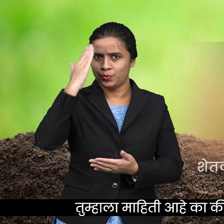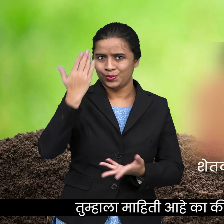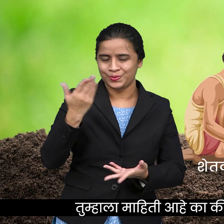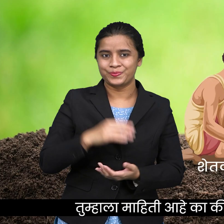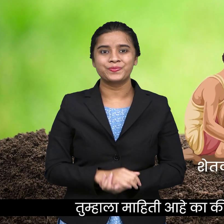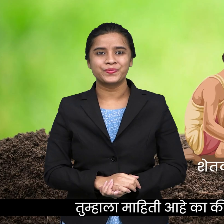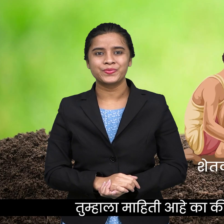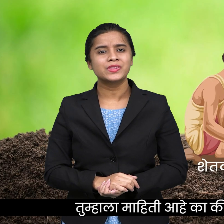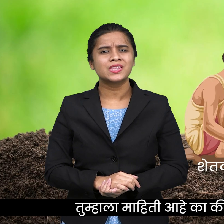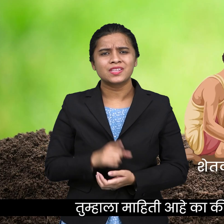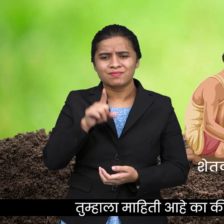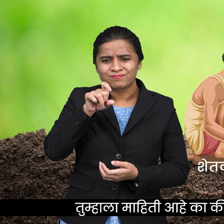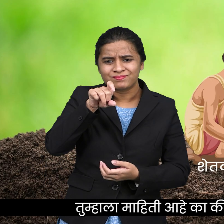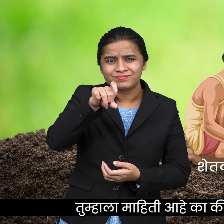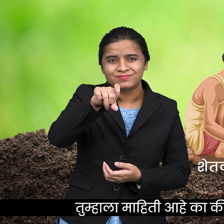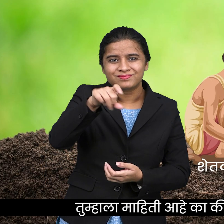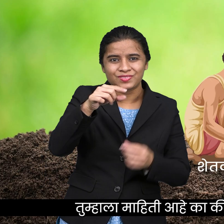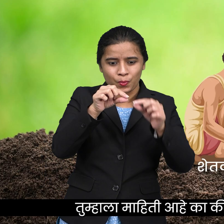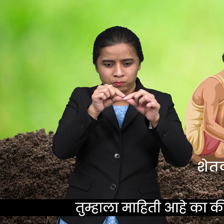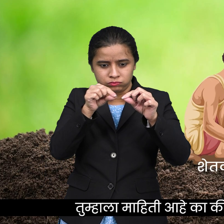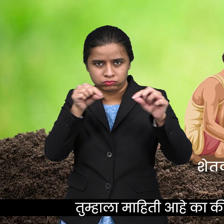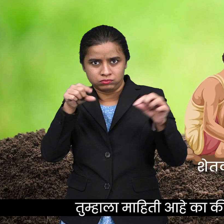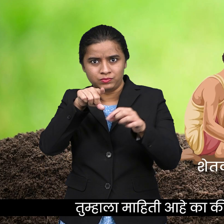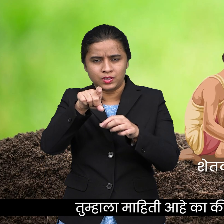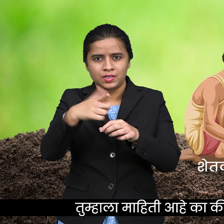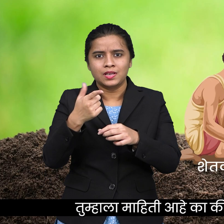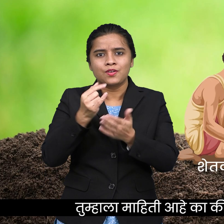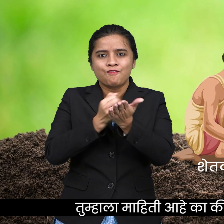तुम्हाला माहित आहे का, गांडुळांना शेतकऱ्यांचा मित्र म्हणतात.